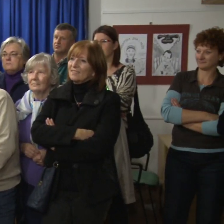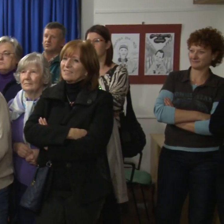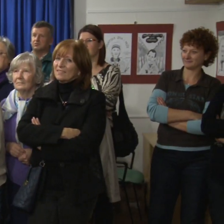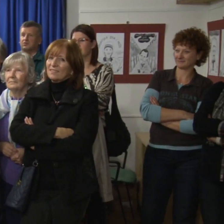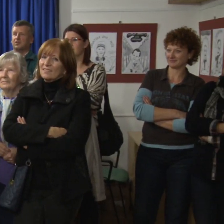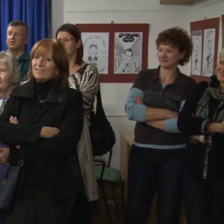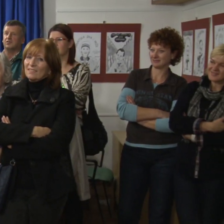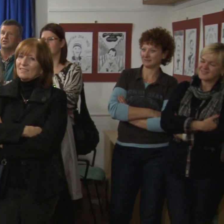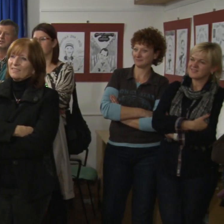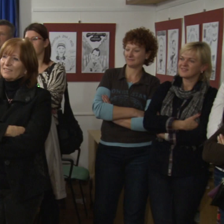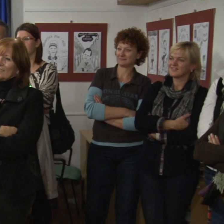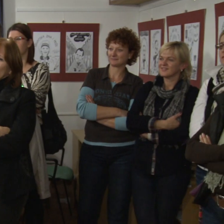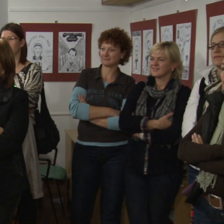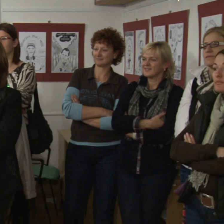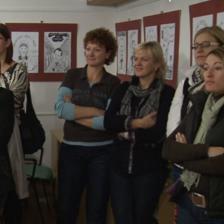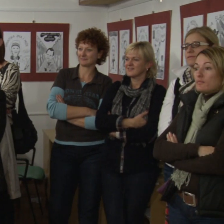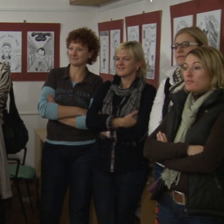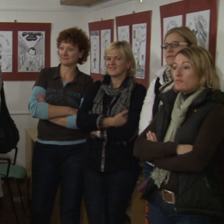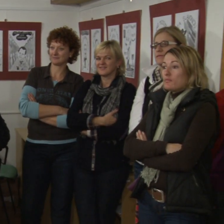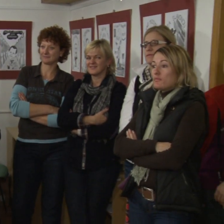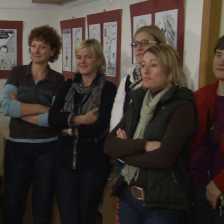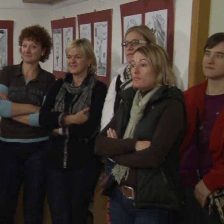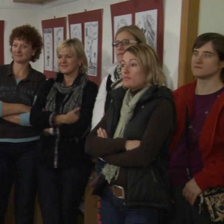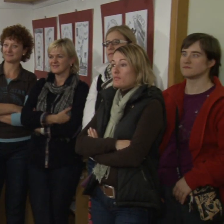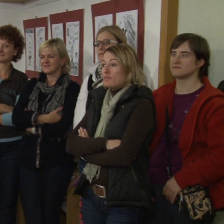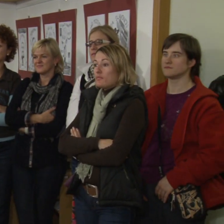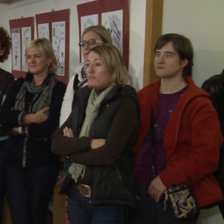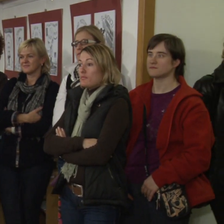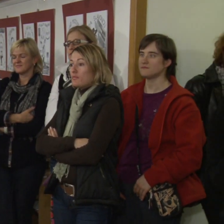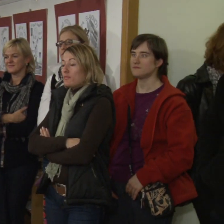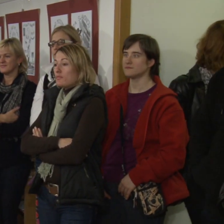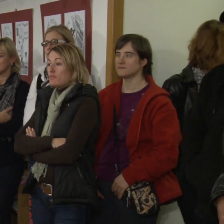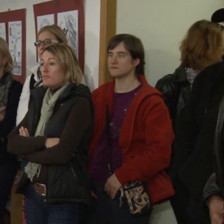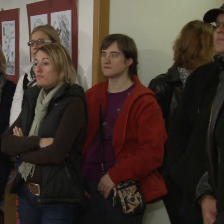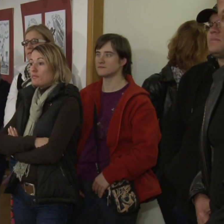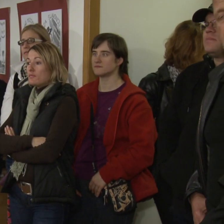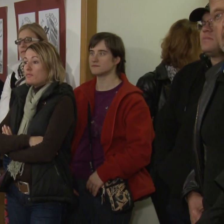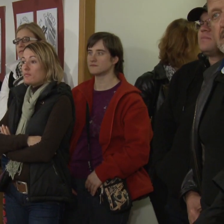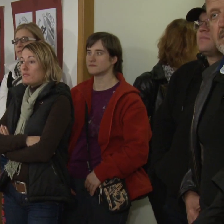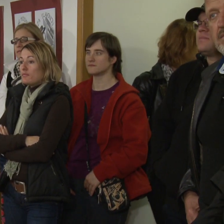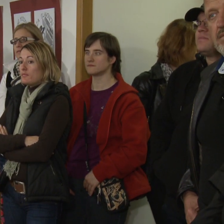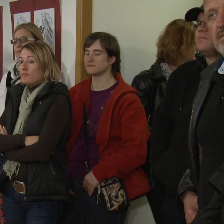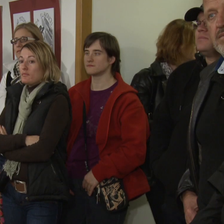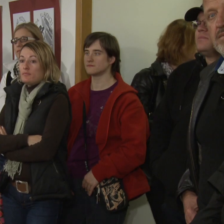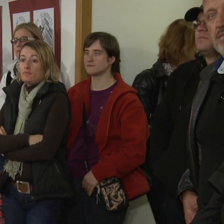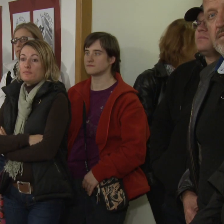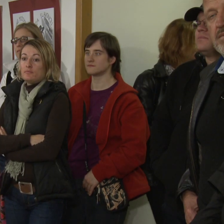In zato sem jaz, tih 8 kandidatov, sem bral